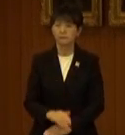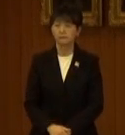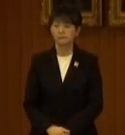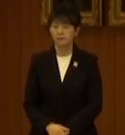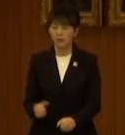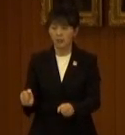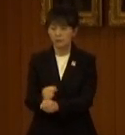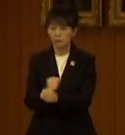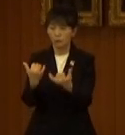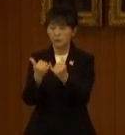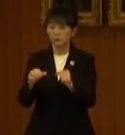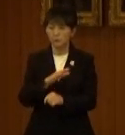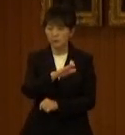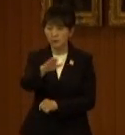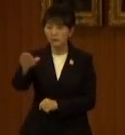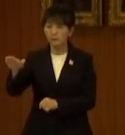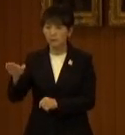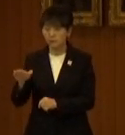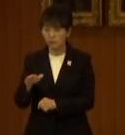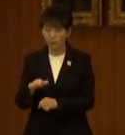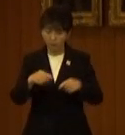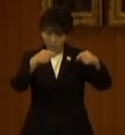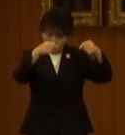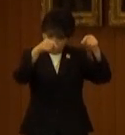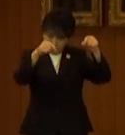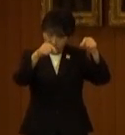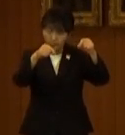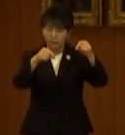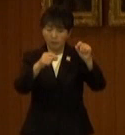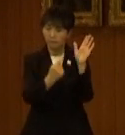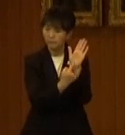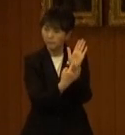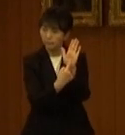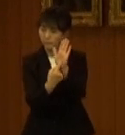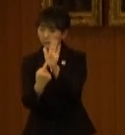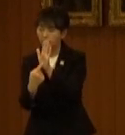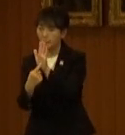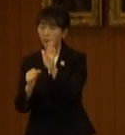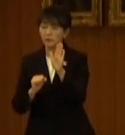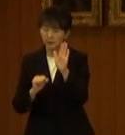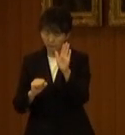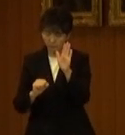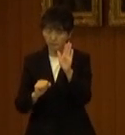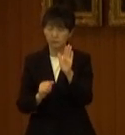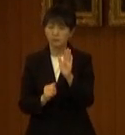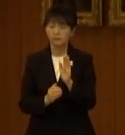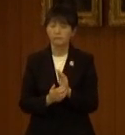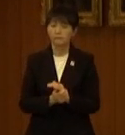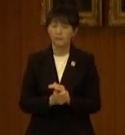事業者の皆様にはすでにポスティングによる周知をさせていただいたところでありますけれども、